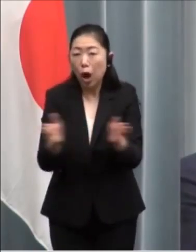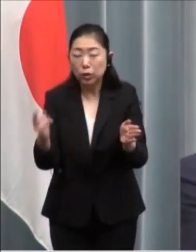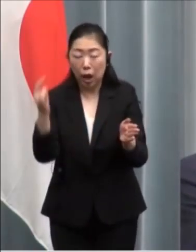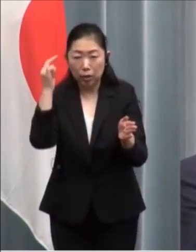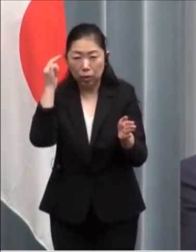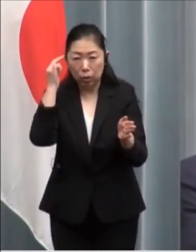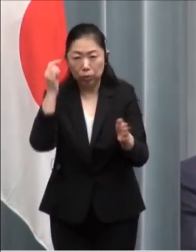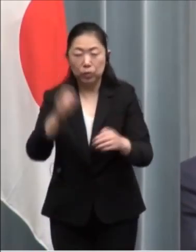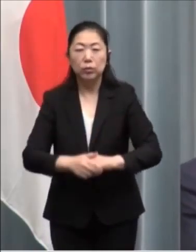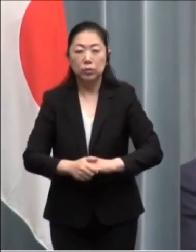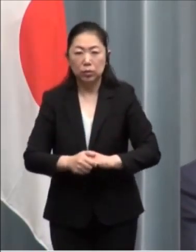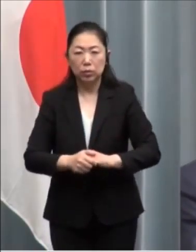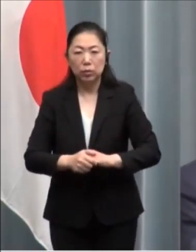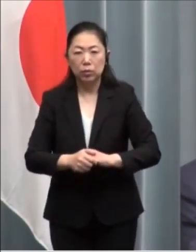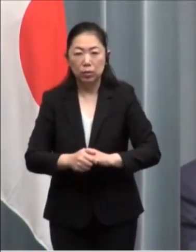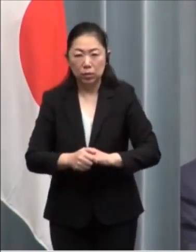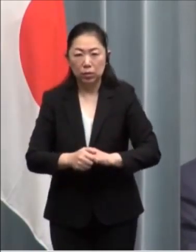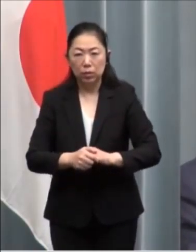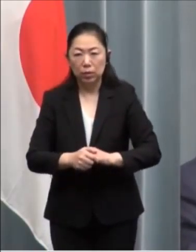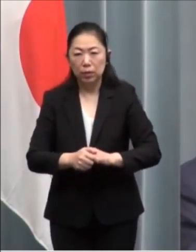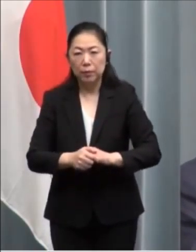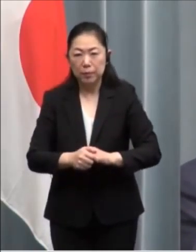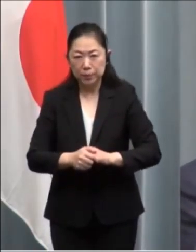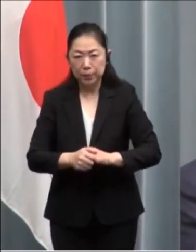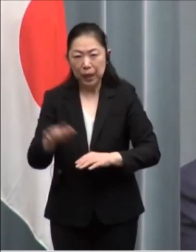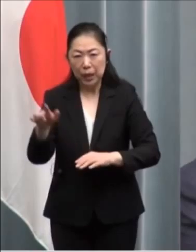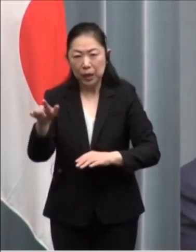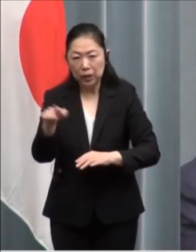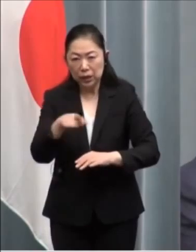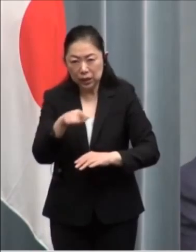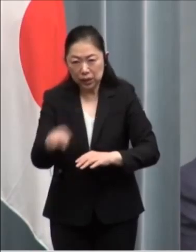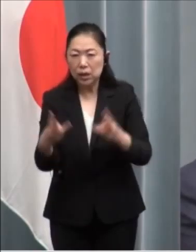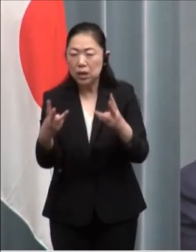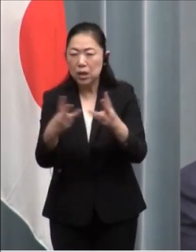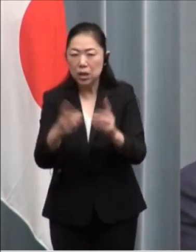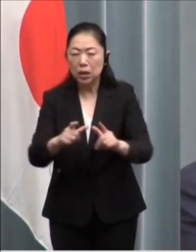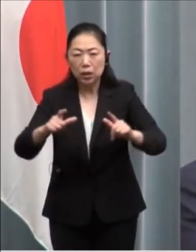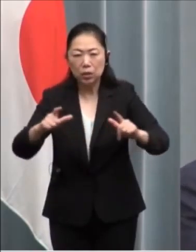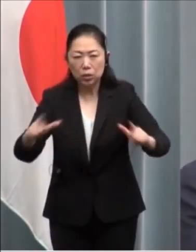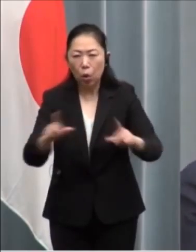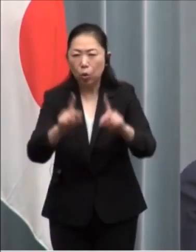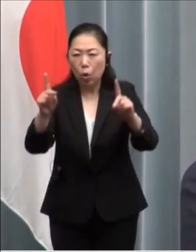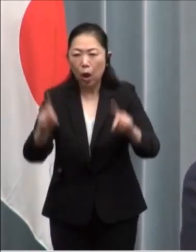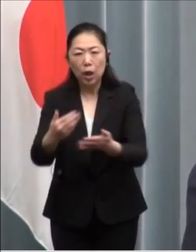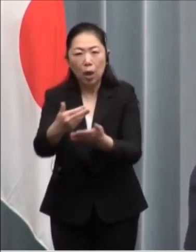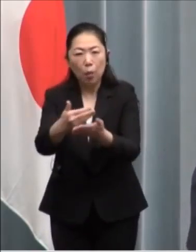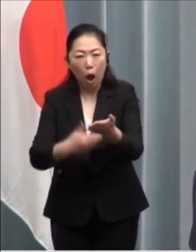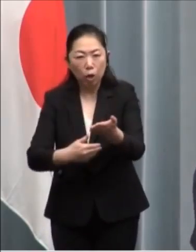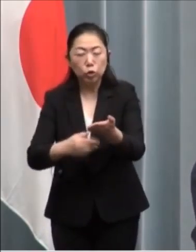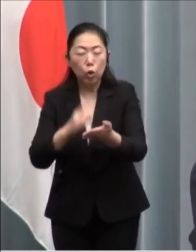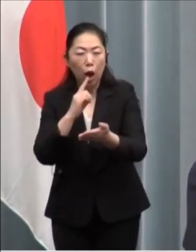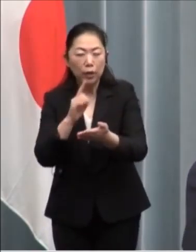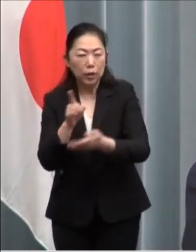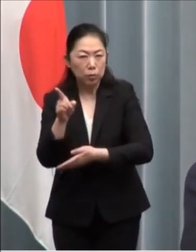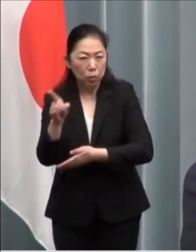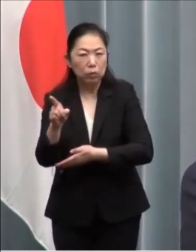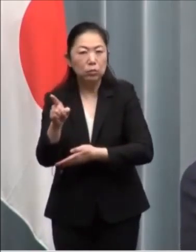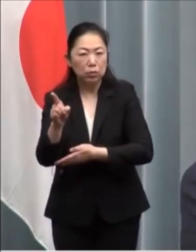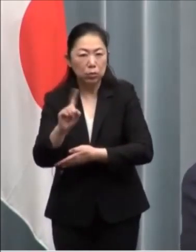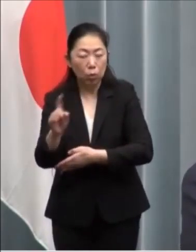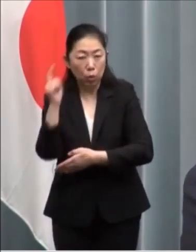自衛隊員の人員増などですね、課題を指摘する声もありますが、そういった部分に関してはどう対応していこうお考え